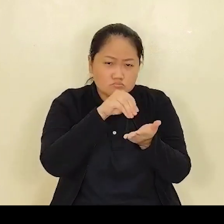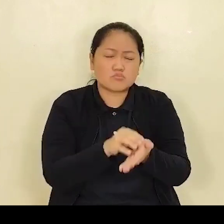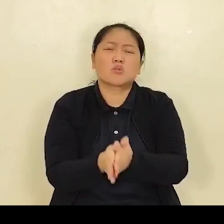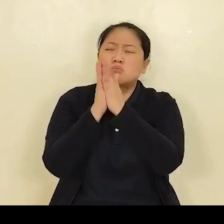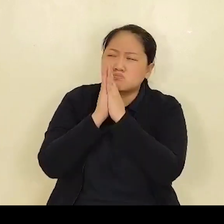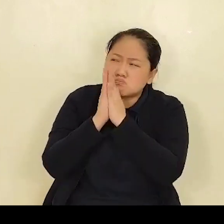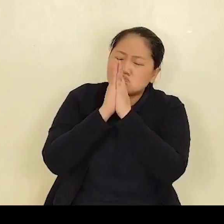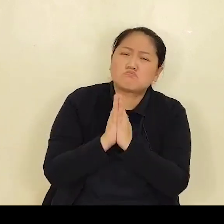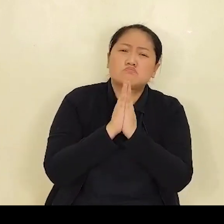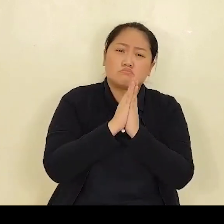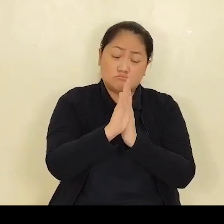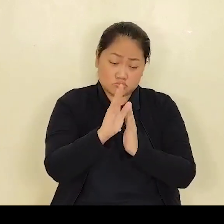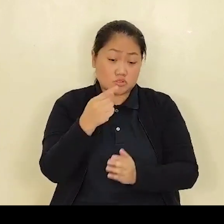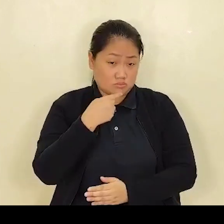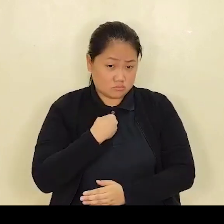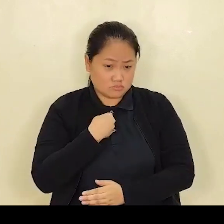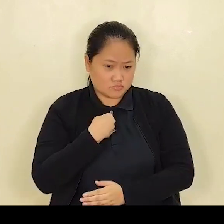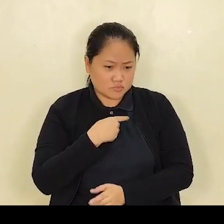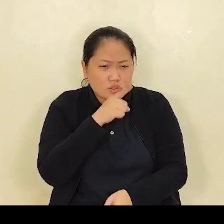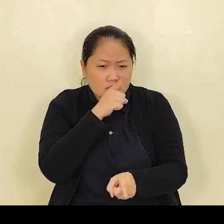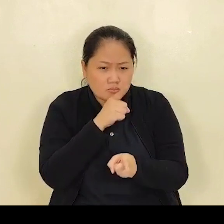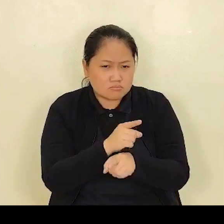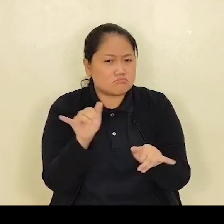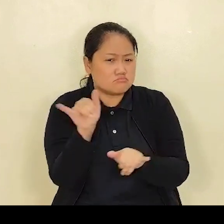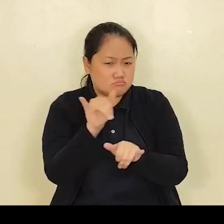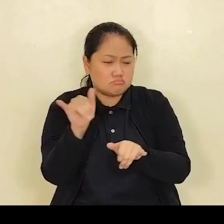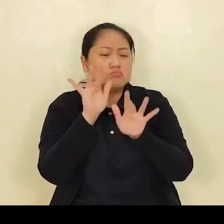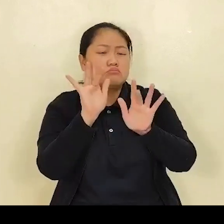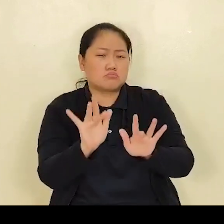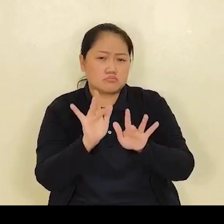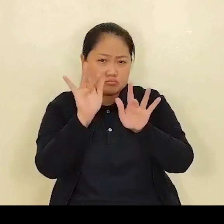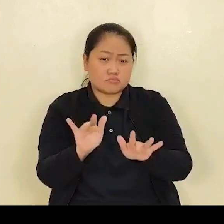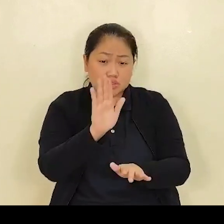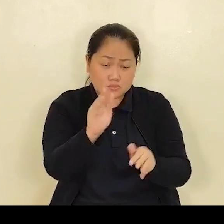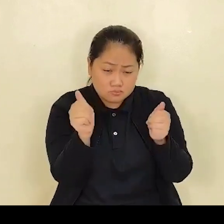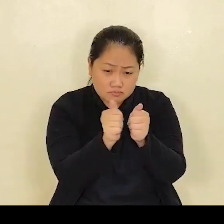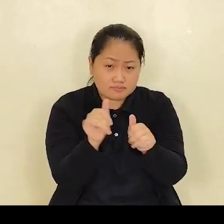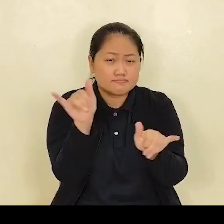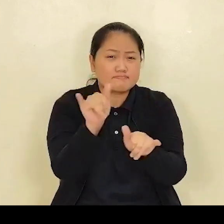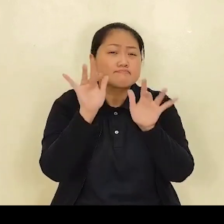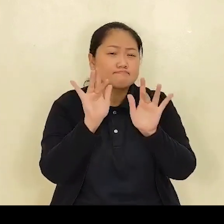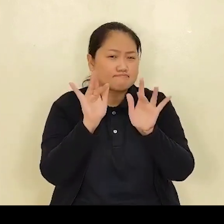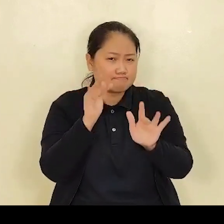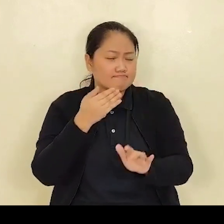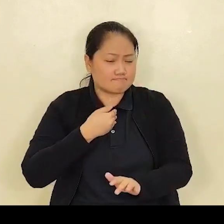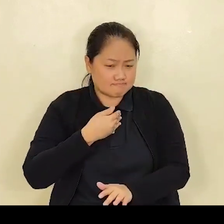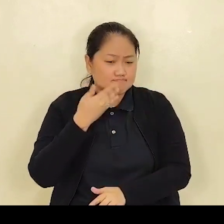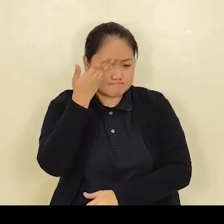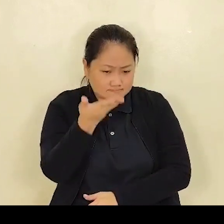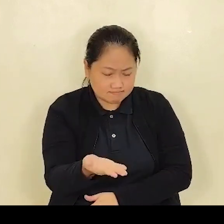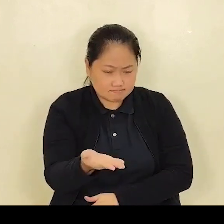sa akin. Di ba dapat ay naawa ka rin sa iyong kasamahan gaya ng pagkaawa ko sa iyo?" Galit na